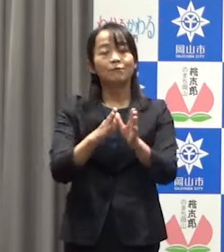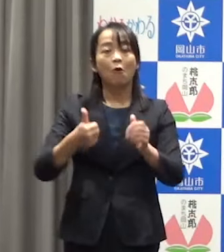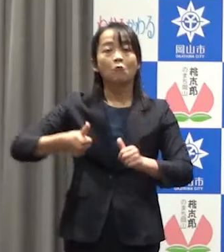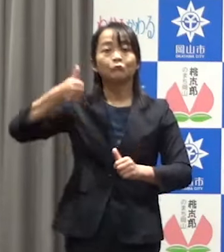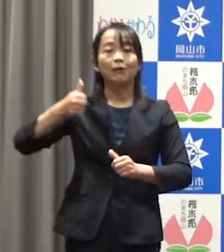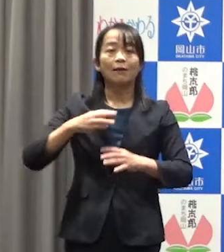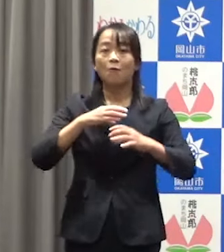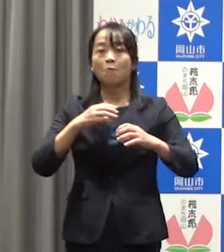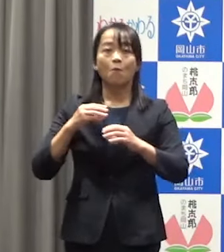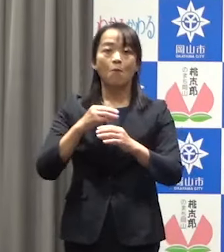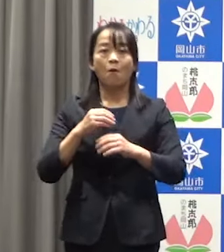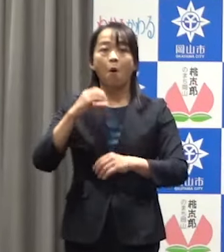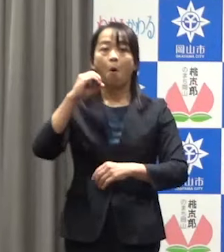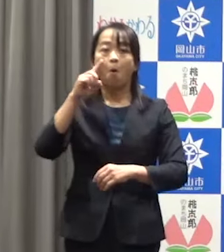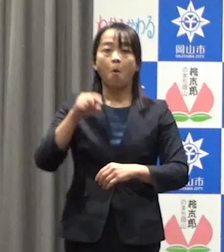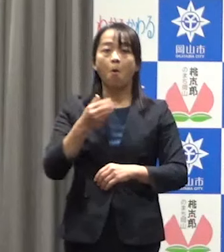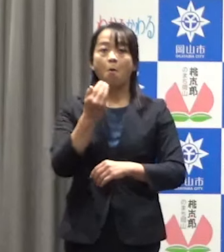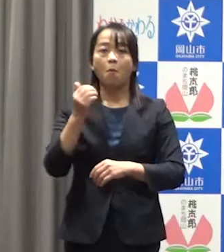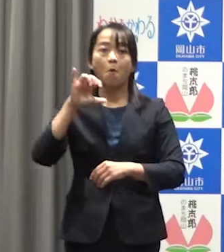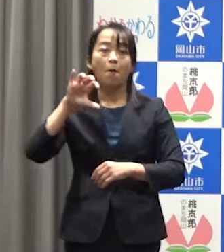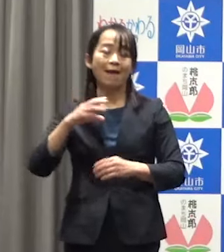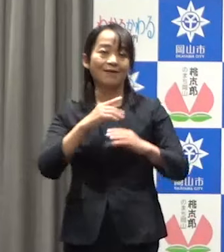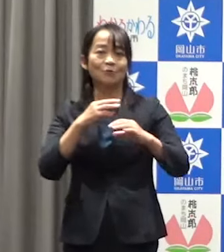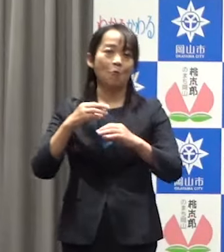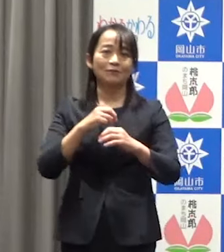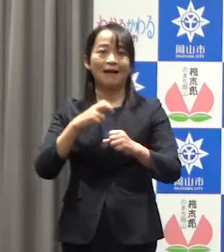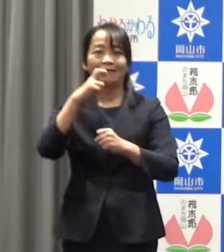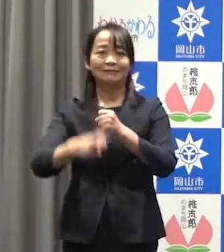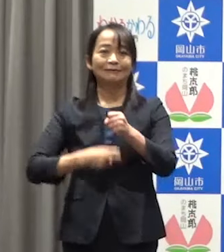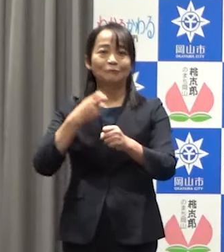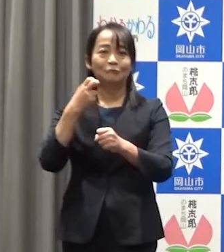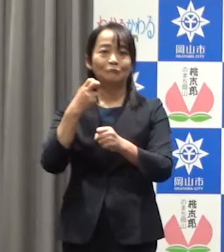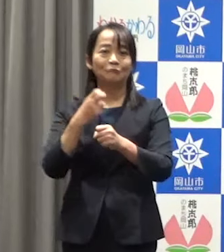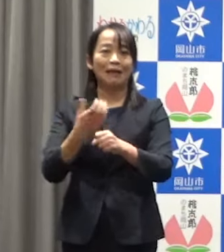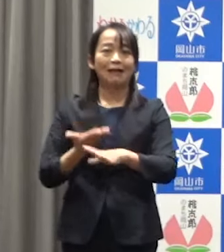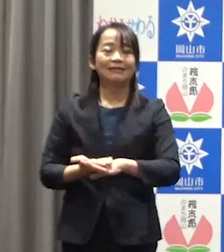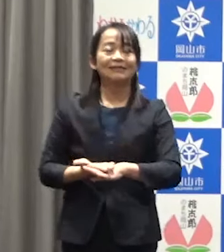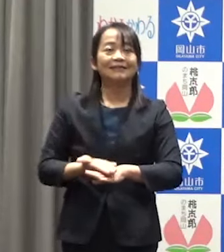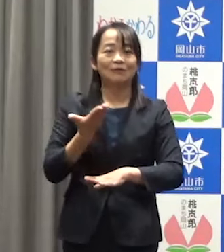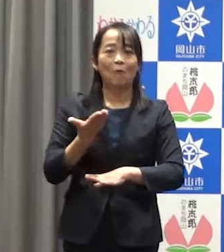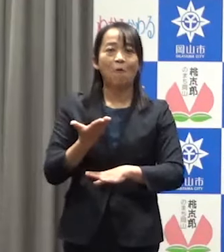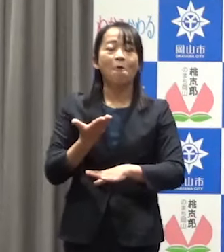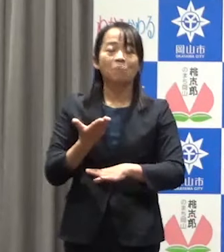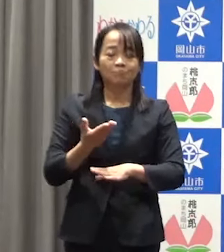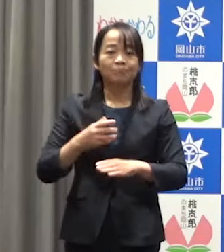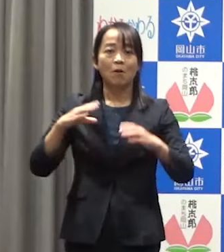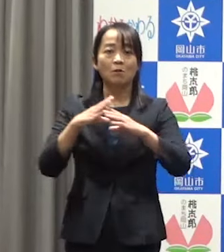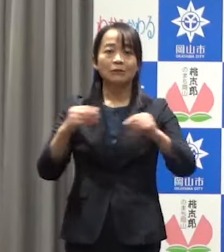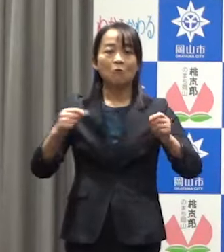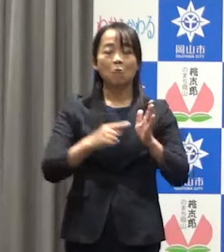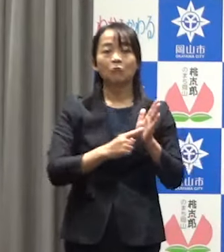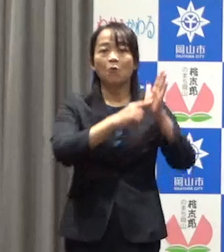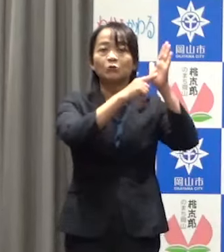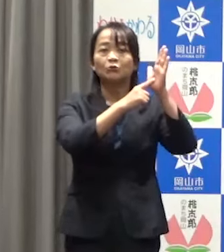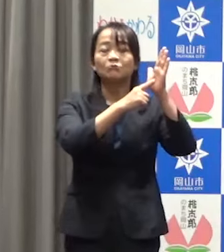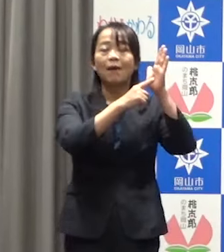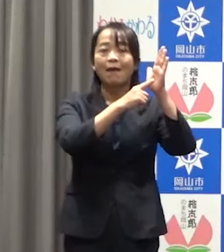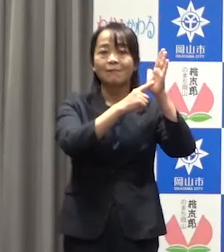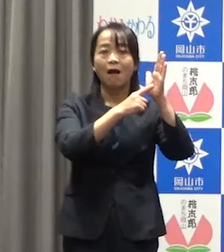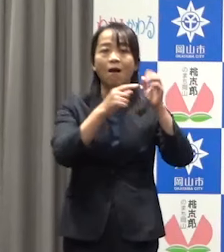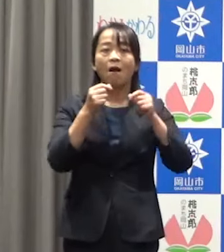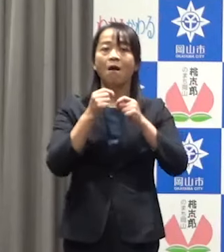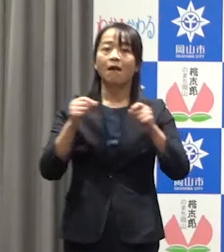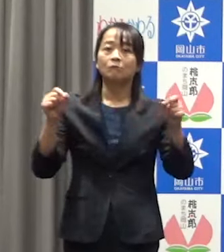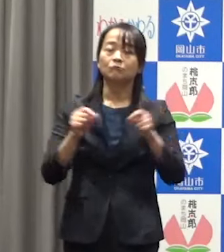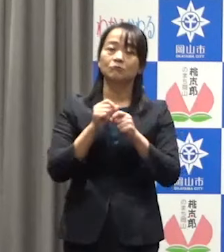奏者を20年以上務めたほか、日本国内の著名な楽団の演奏会で指揮者を務